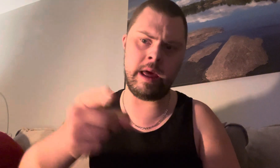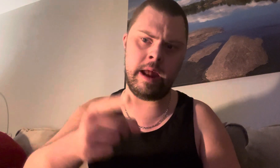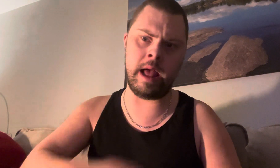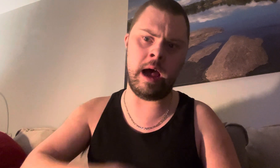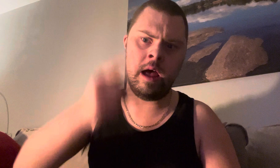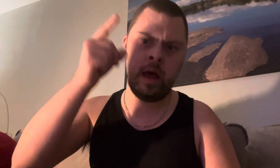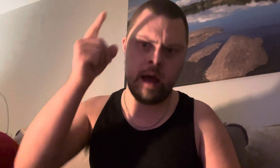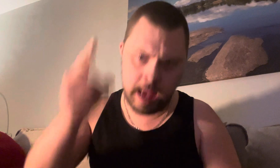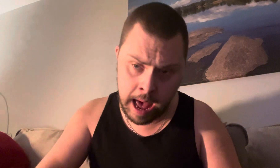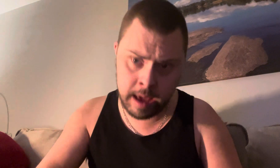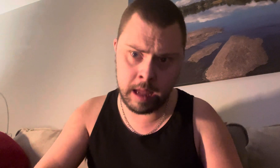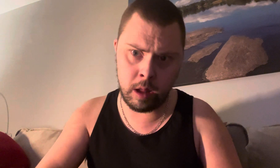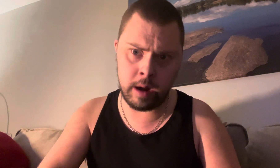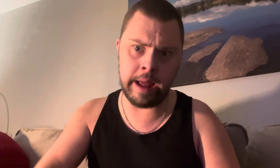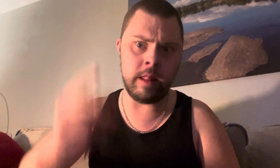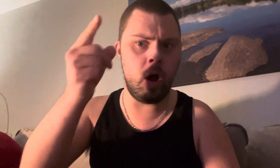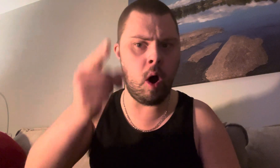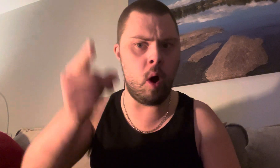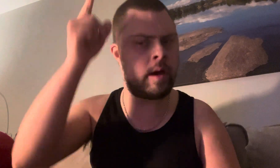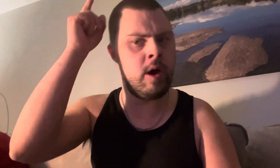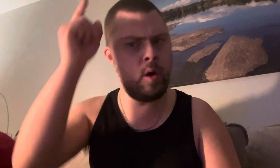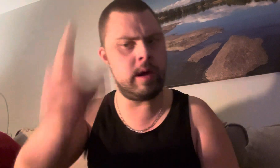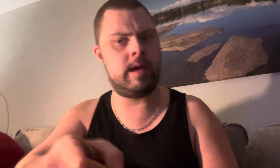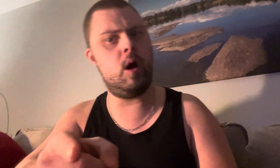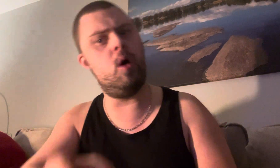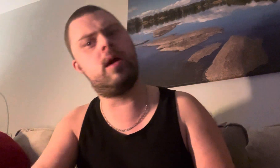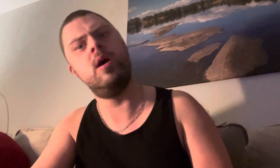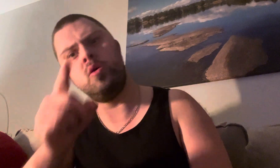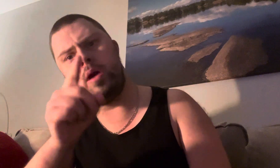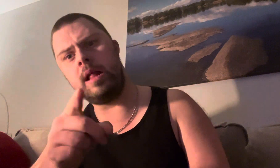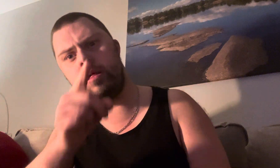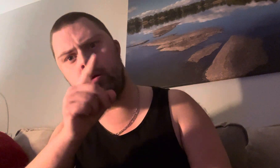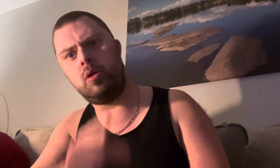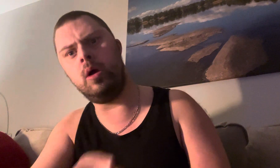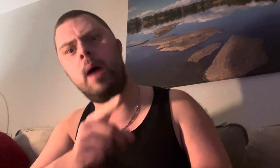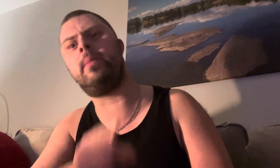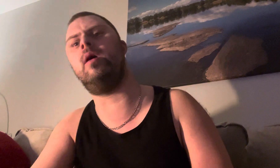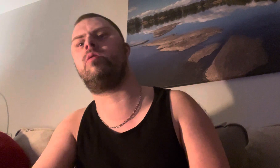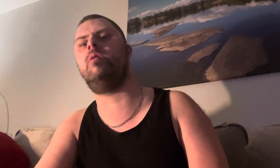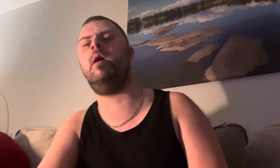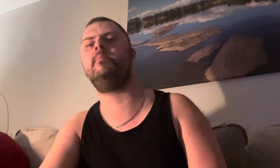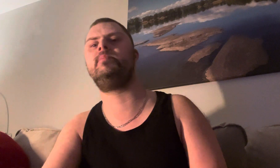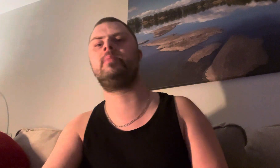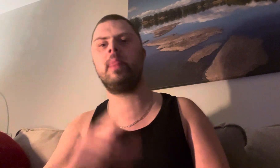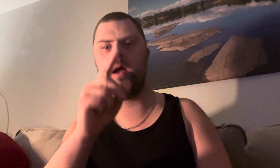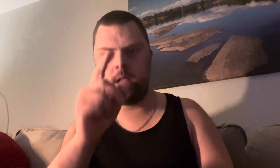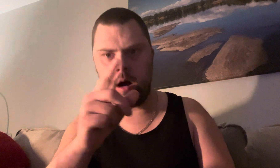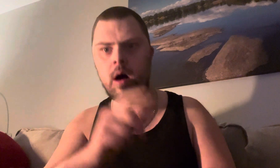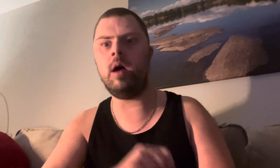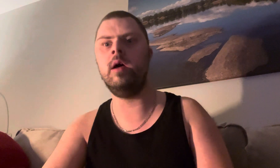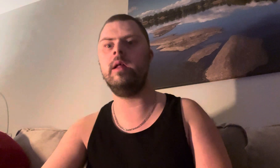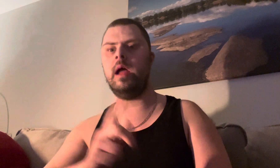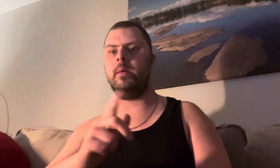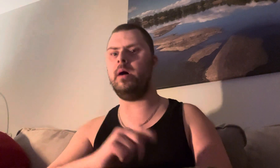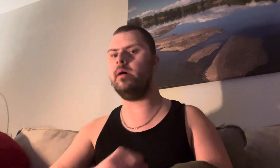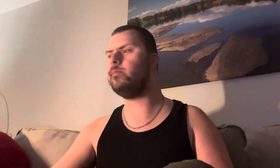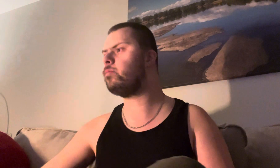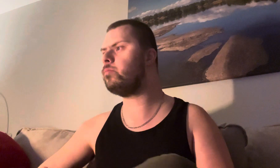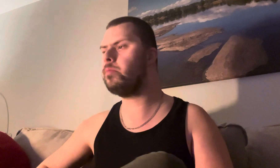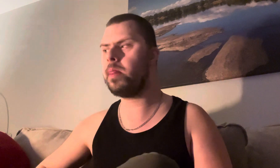kommentera här kanalen och Jättestudio-appen också. Ja, det är bra.